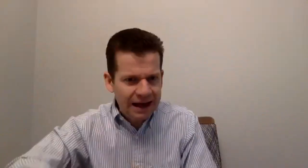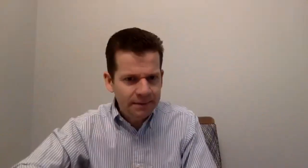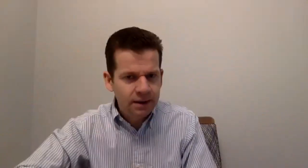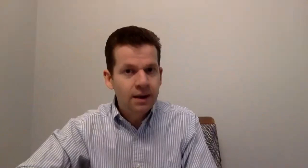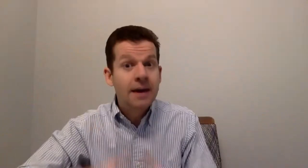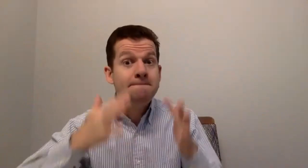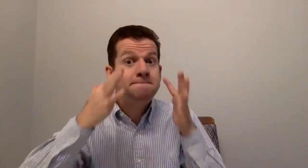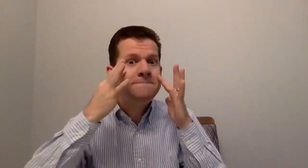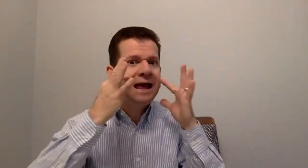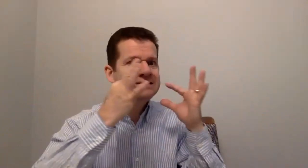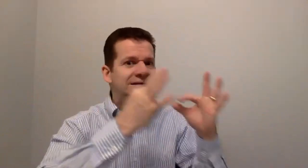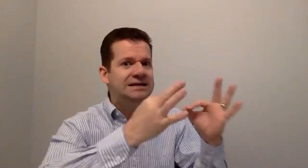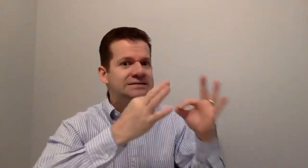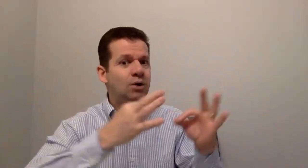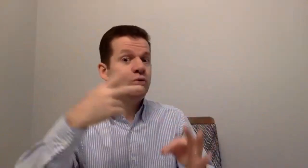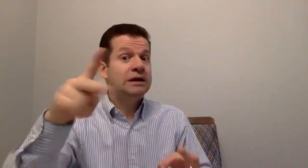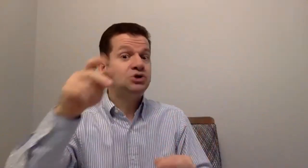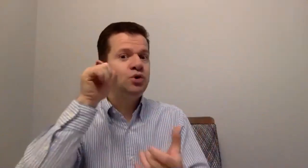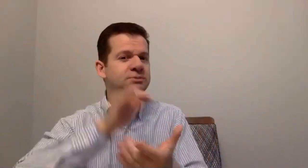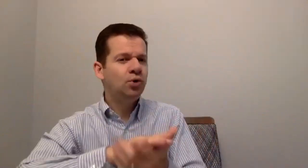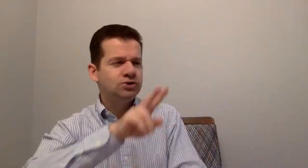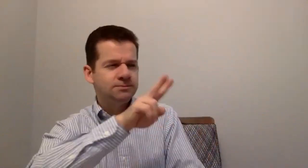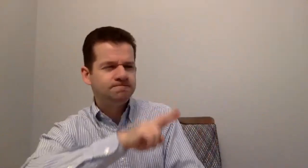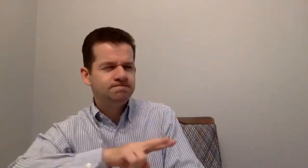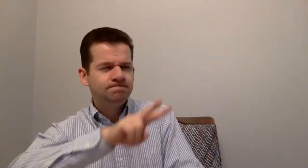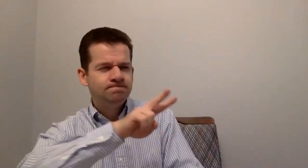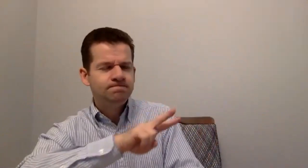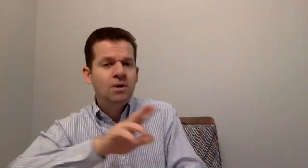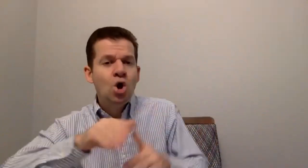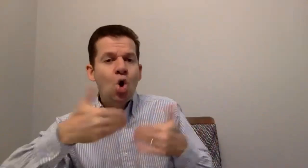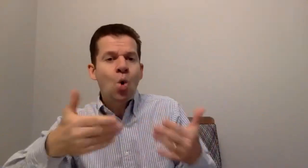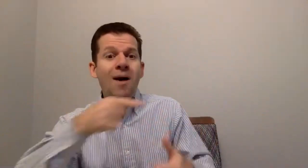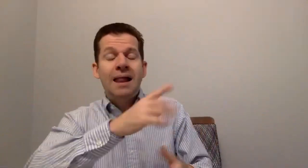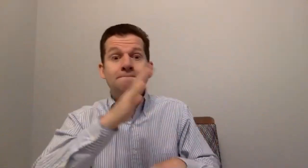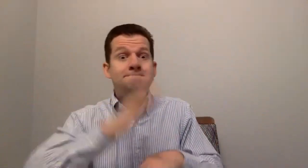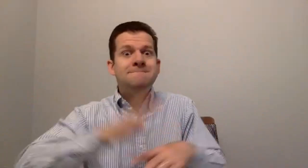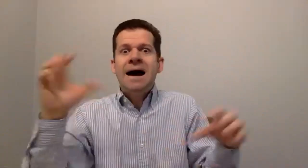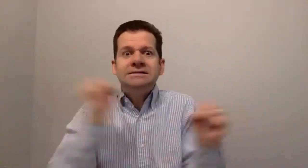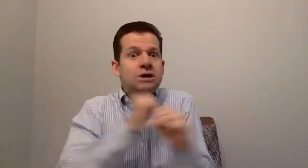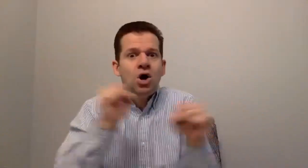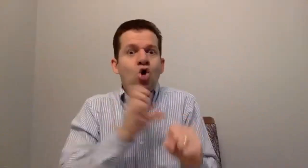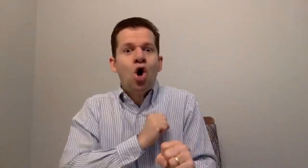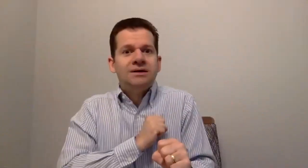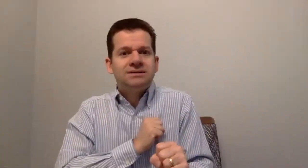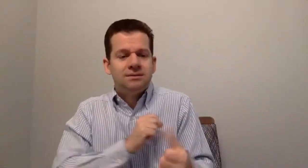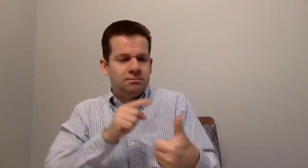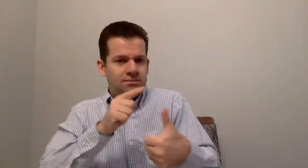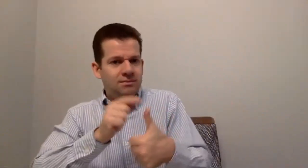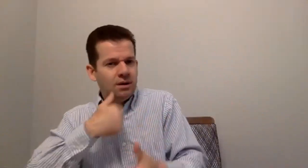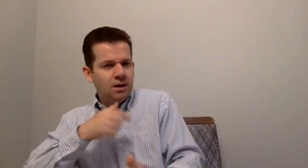sabe? Presta atenção na sua esposa. Qual ela mais gosta?